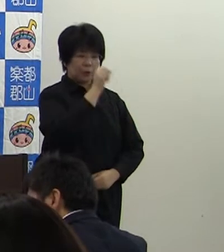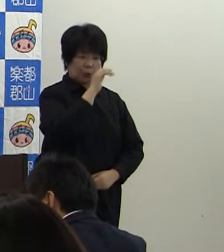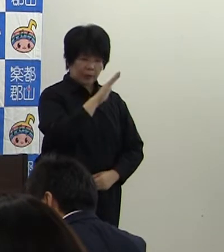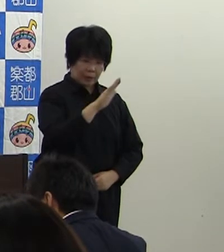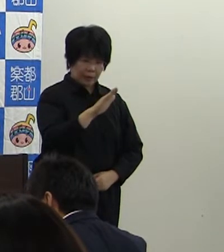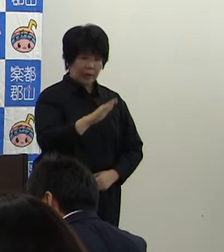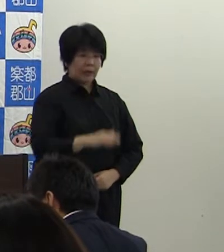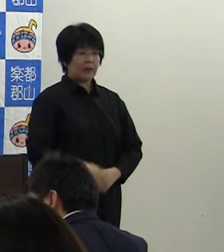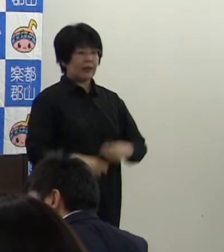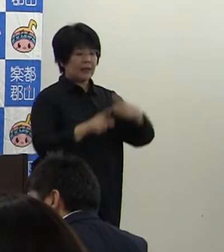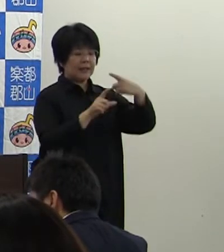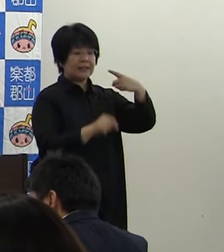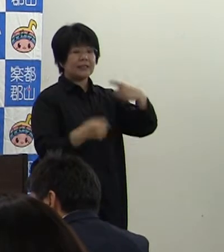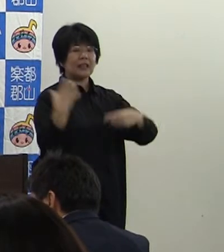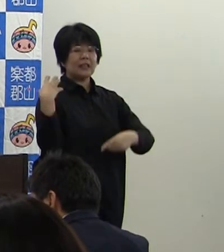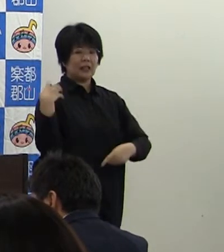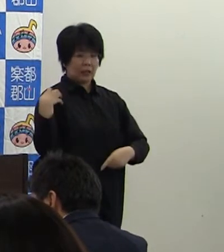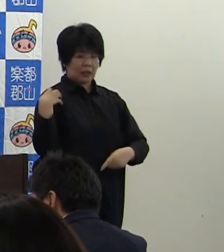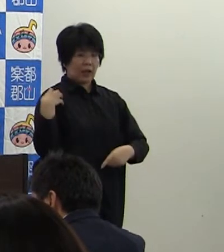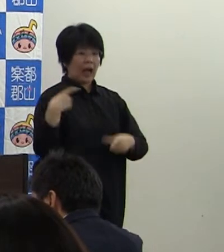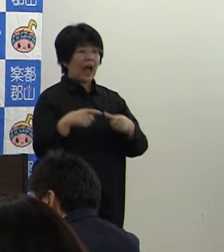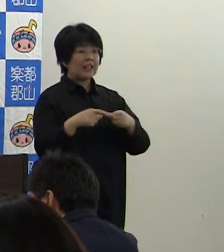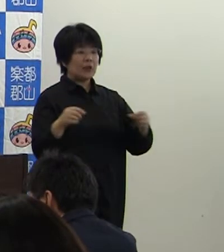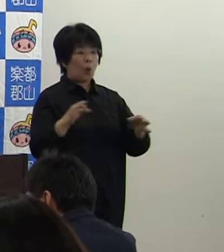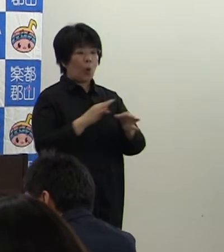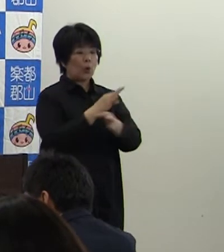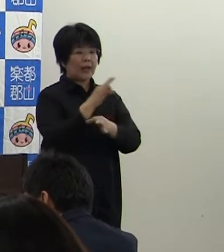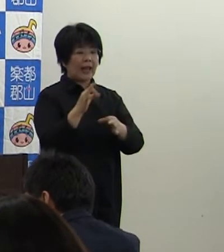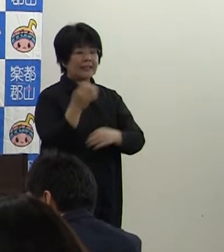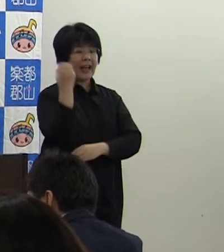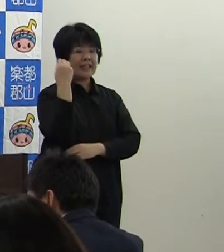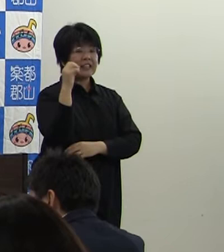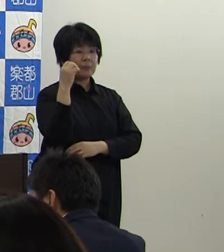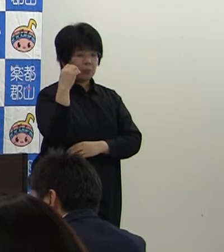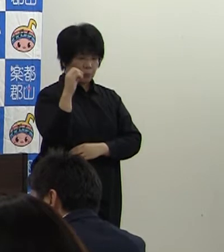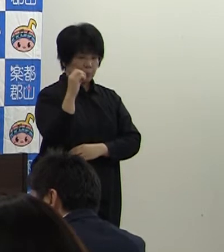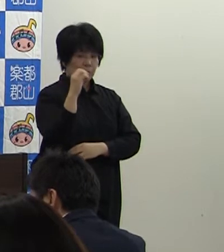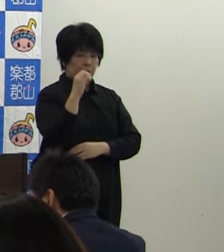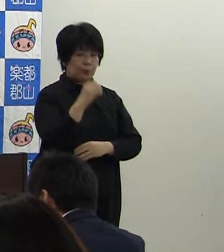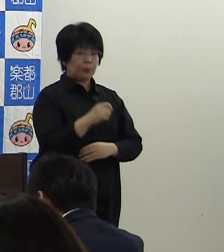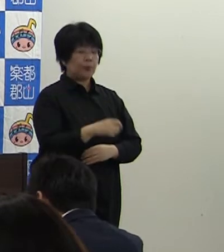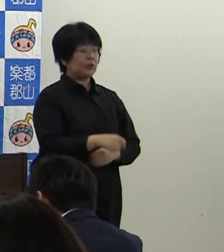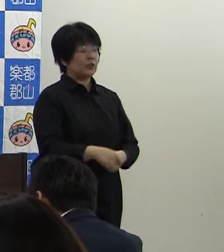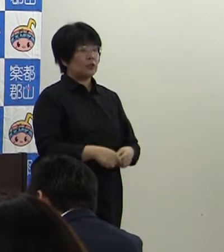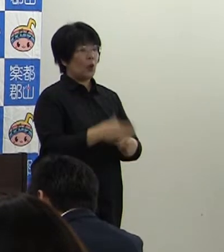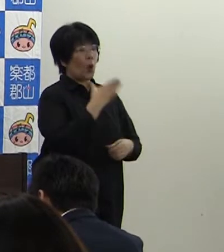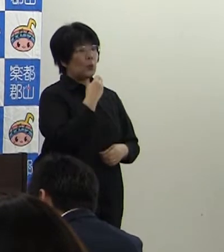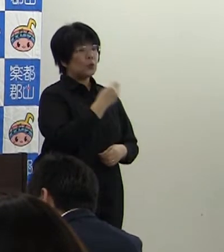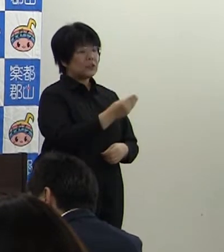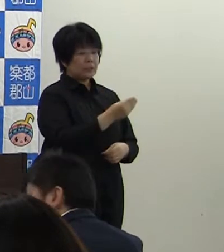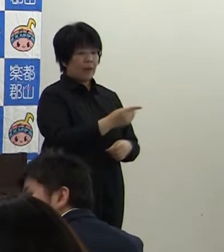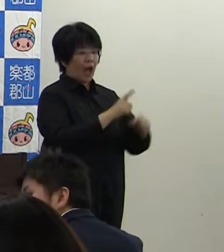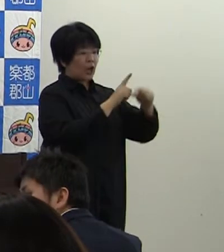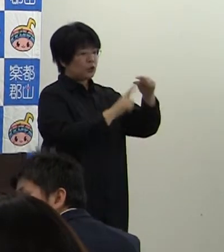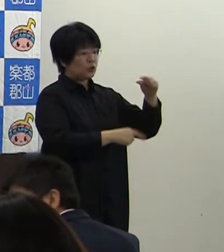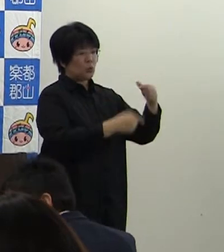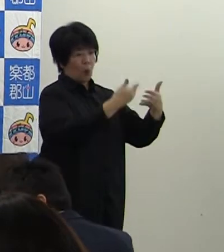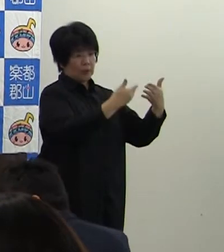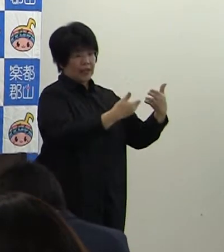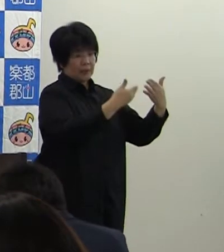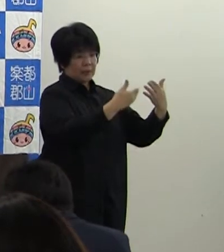月の幹事社でございます日本経済新聞様、福島中央テレビ様、よろしくお願いします。